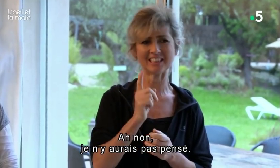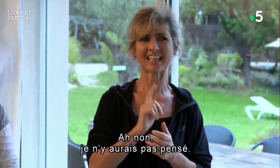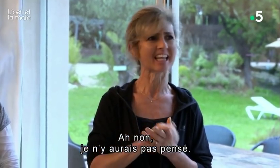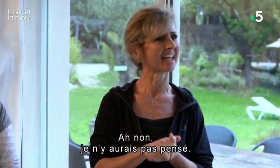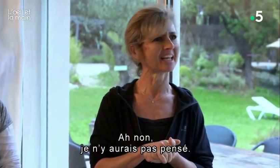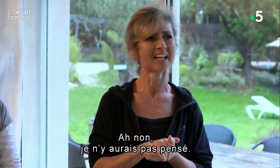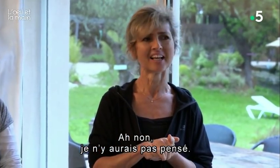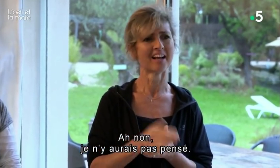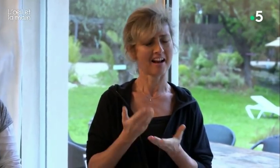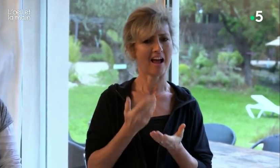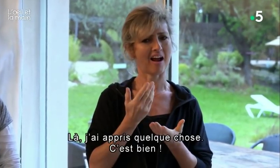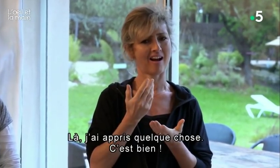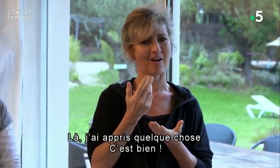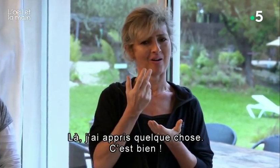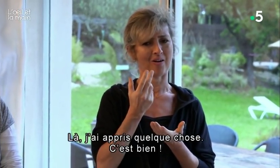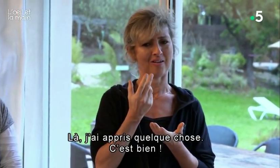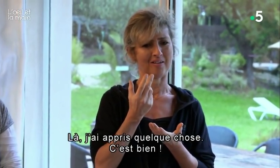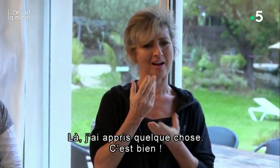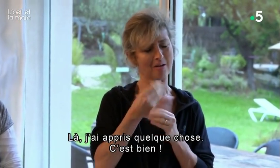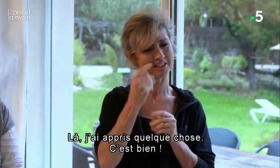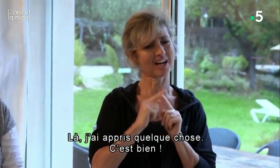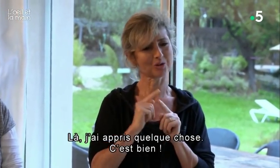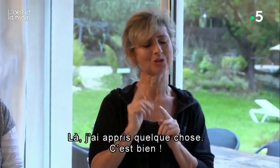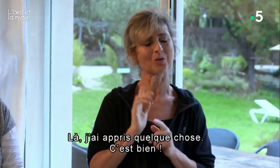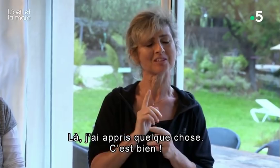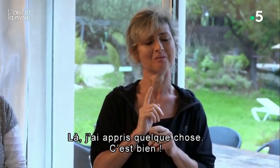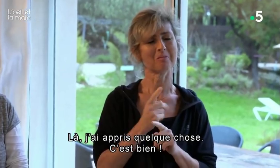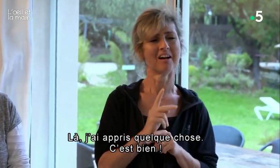pensé. Là, j'ai appris quelque chose. C'est bien.